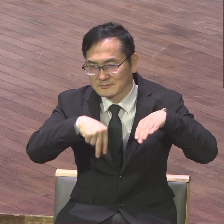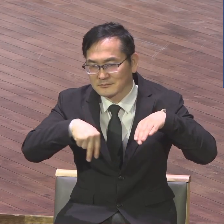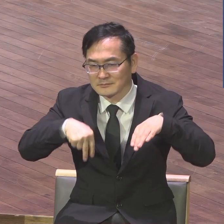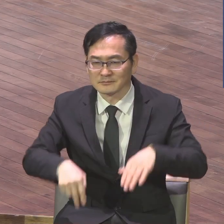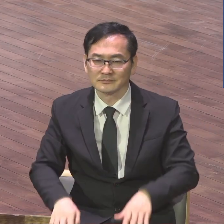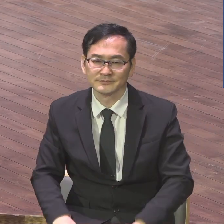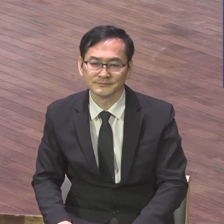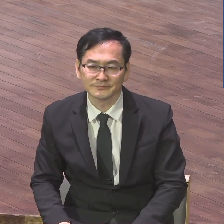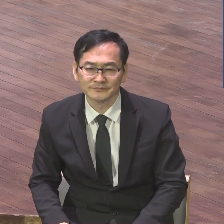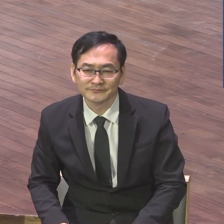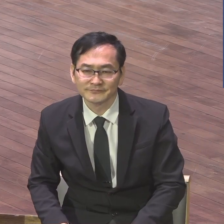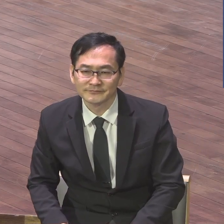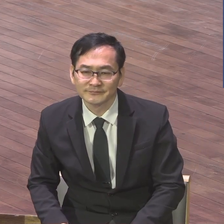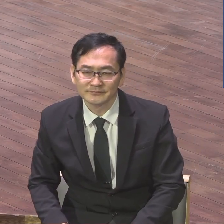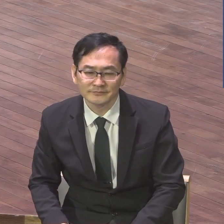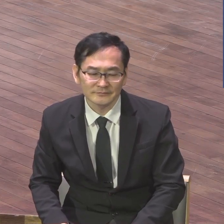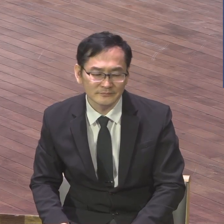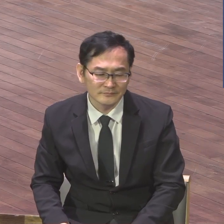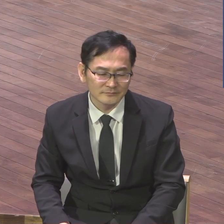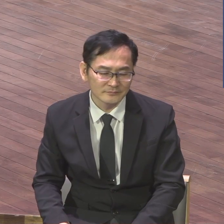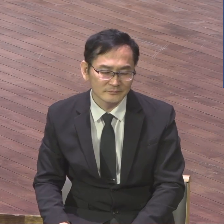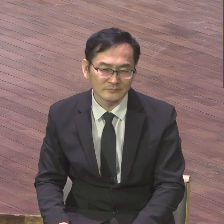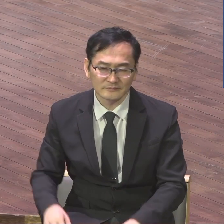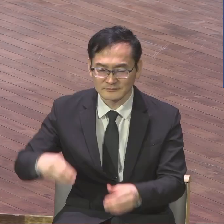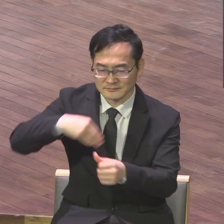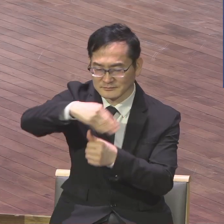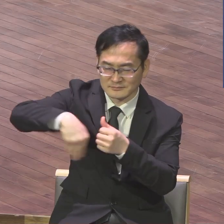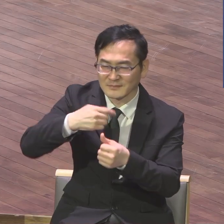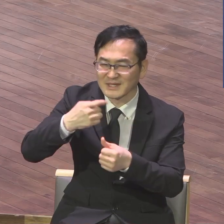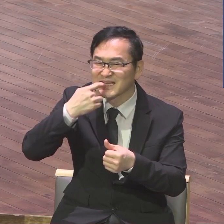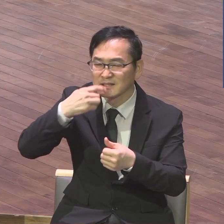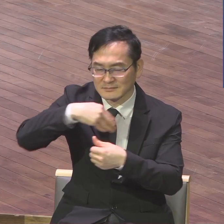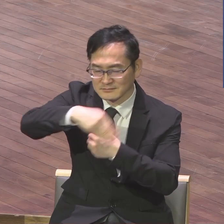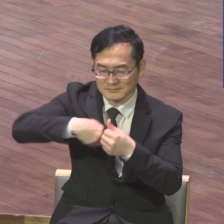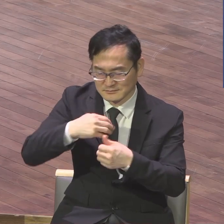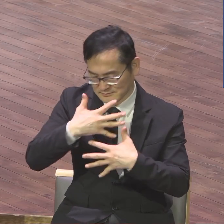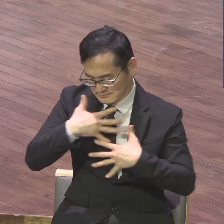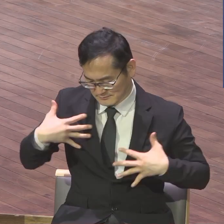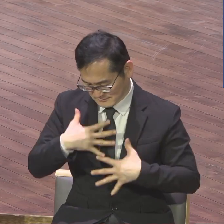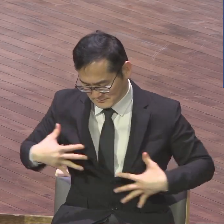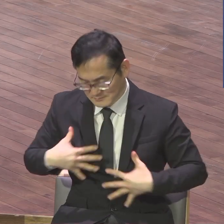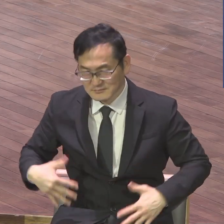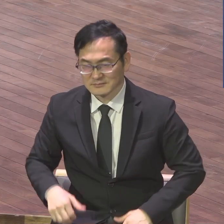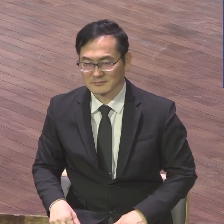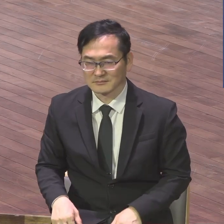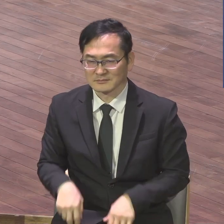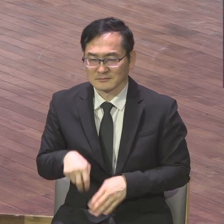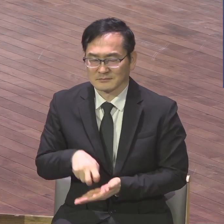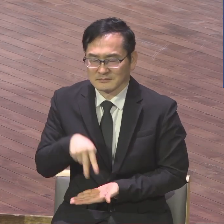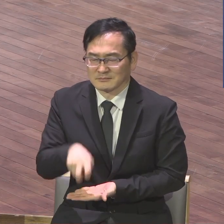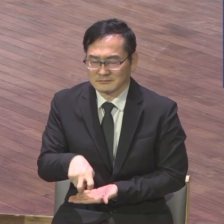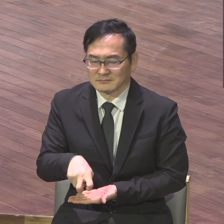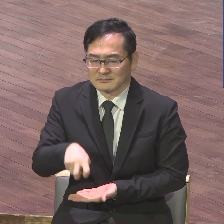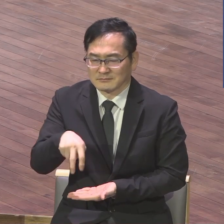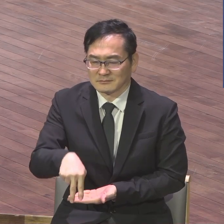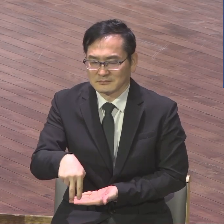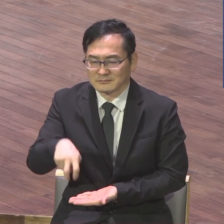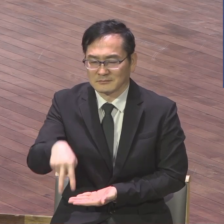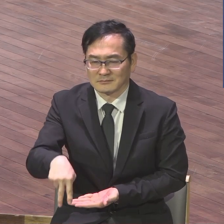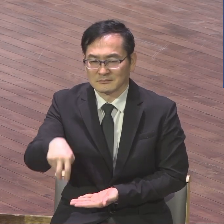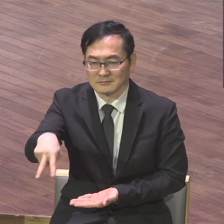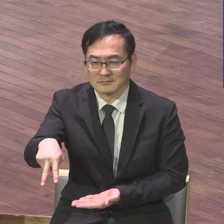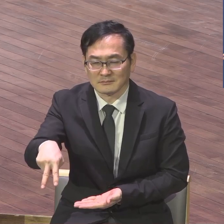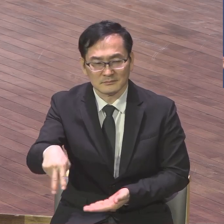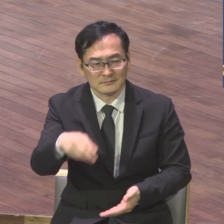그러니까 44절에 보면 수의를 걸친 나사로가 걸어서 나왔다. 무덤에서 나온 나사로의